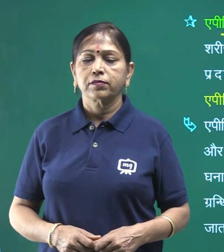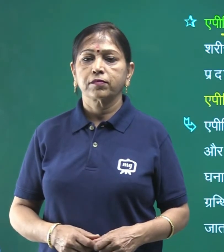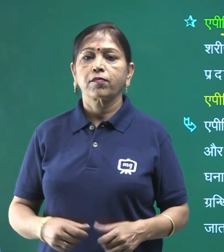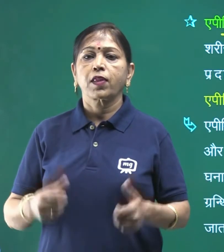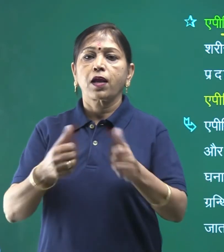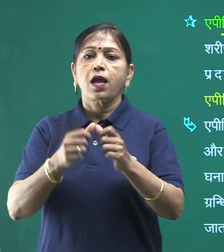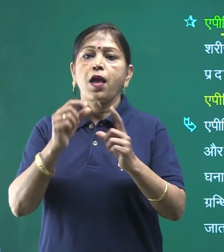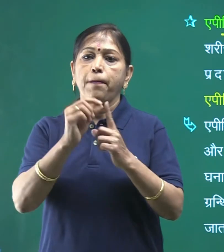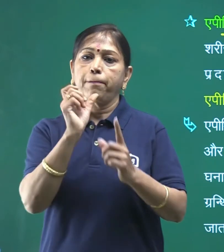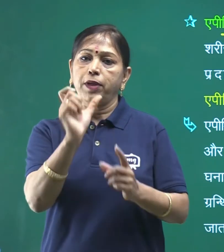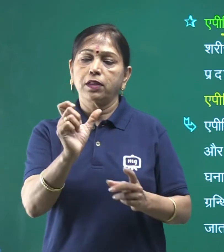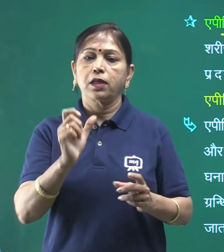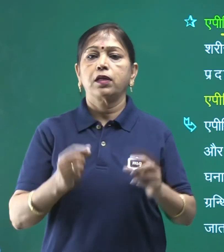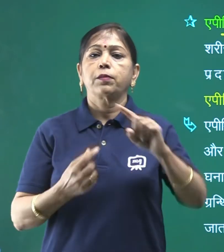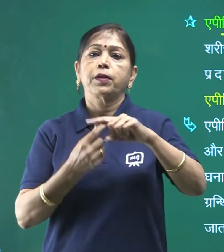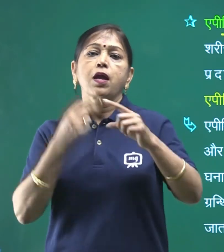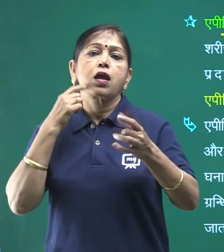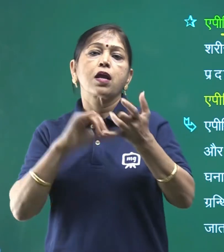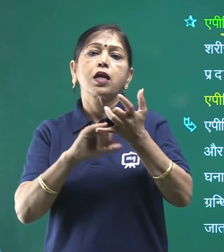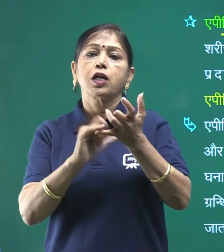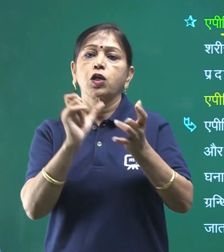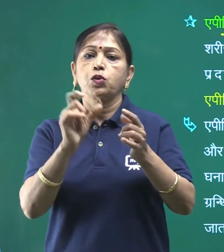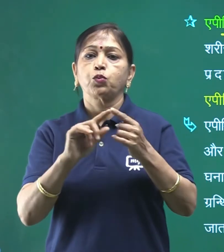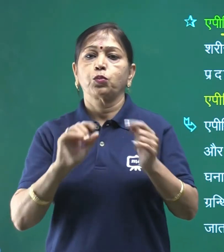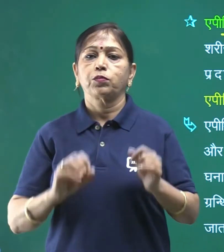एपिथेलियमी ऊतक